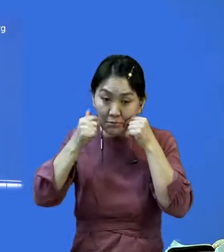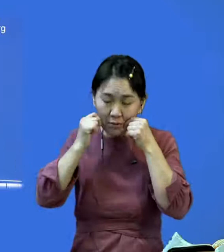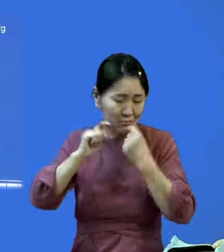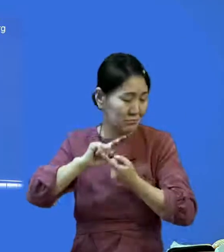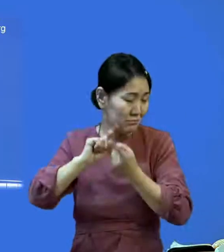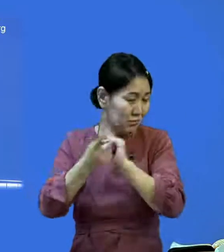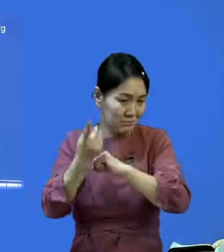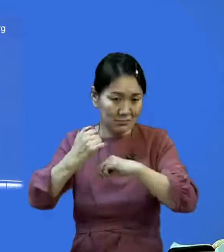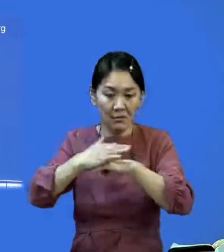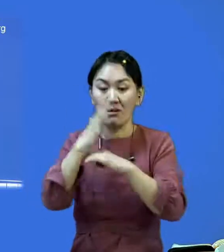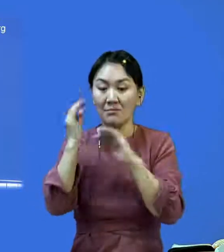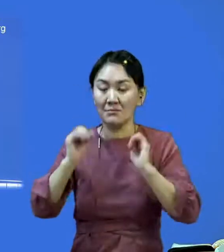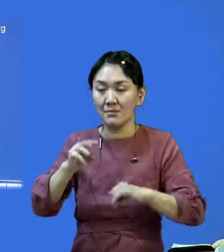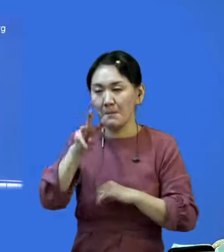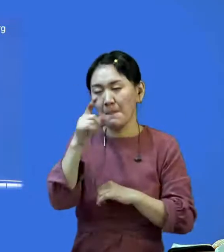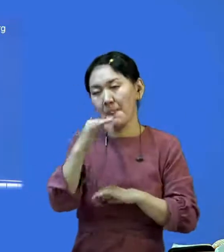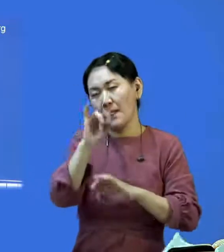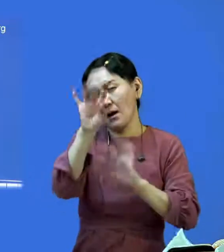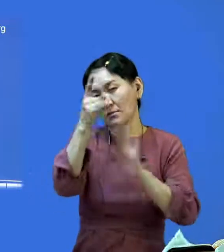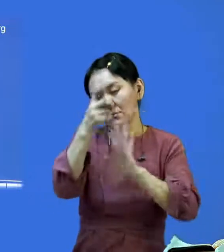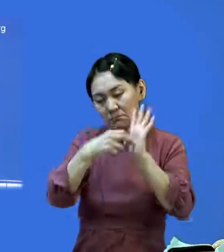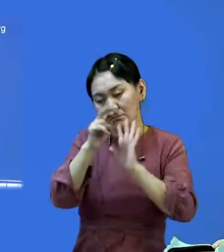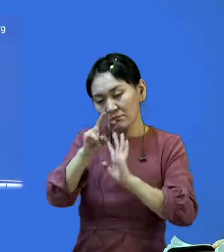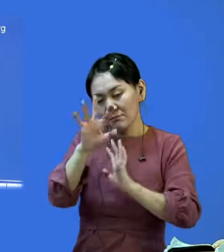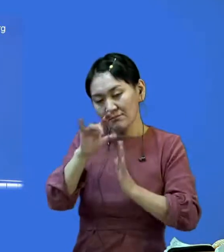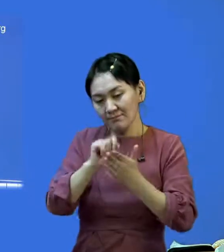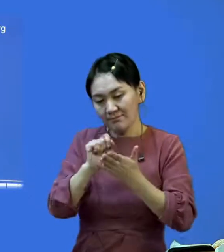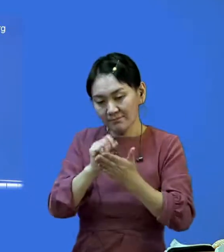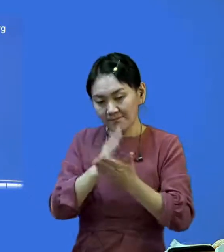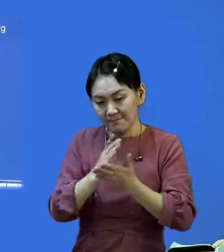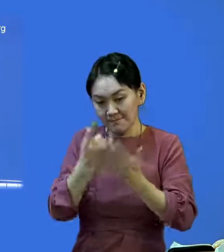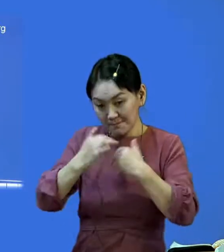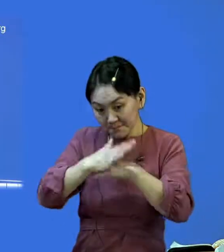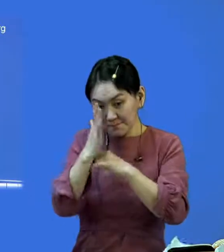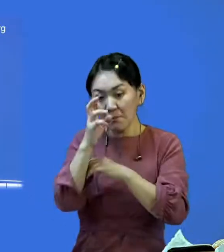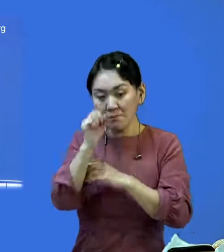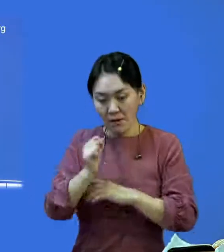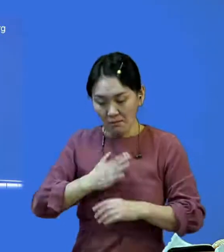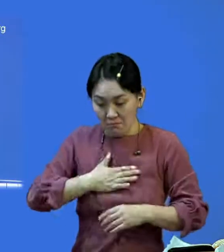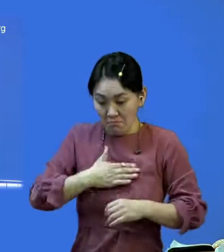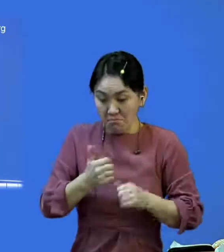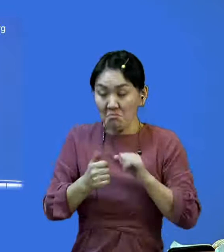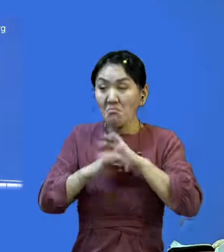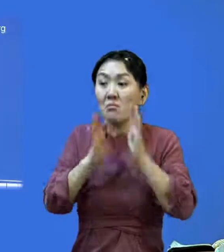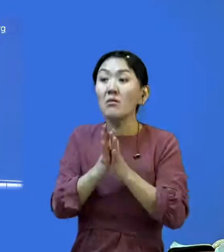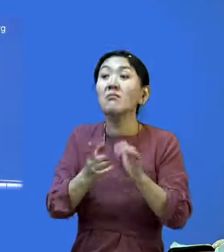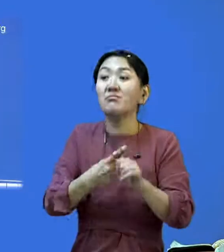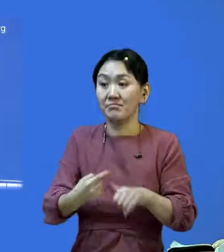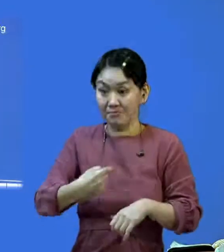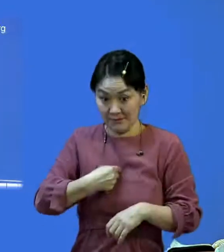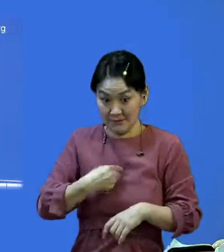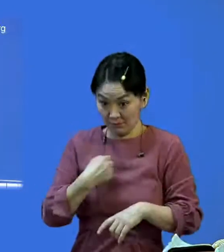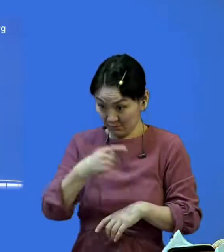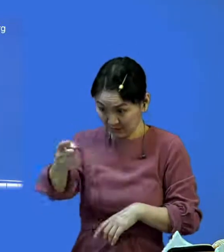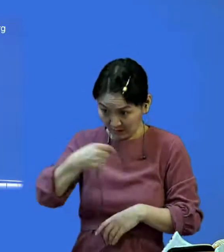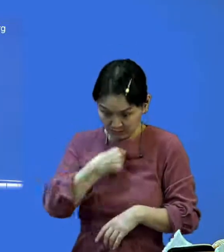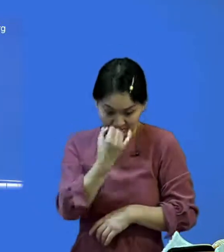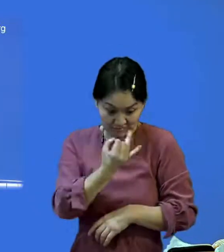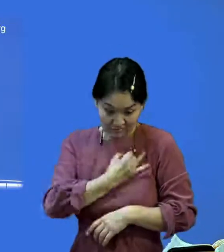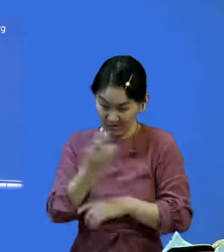Матай 11:25 дээрээс харуул амьдал ба амь бол би байгаа юм. Надад итгэдэг нь өхөвч